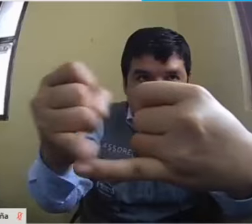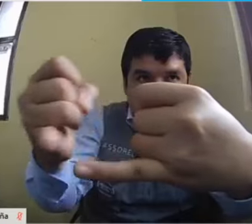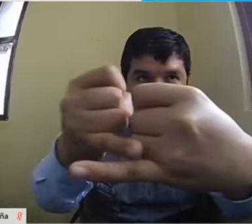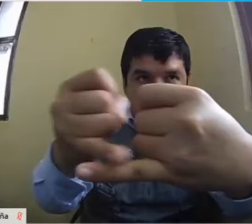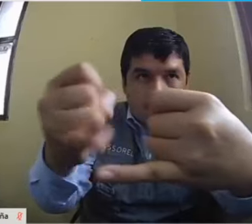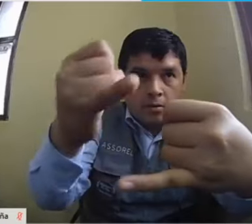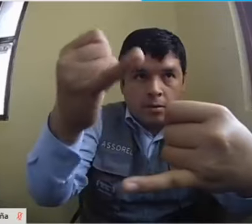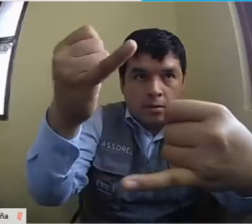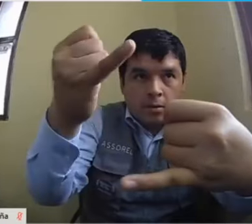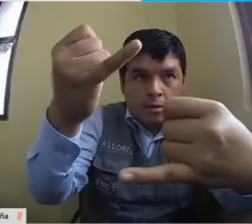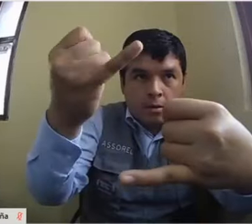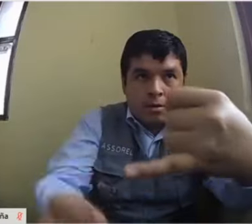Apellido.